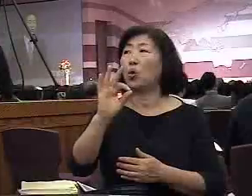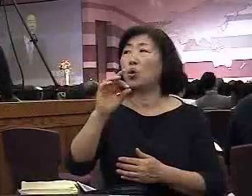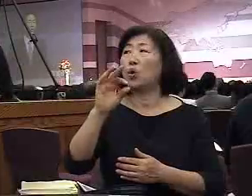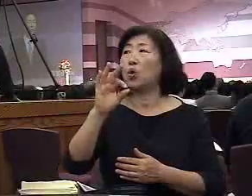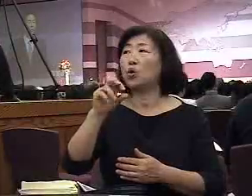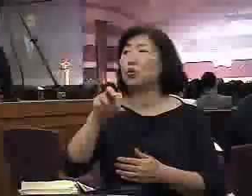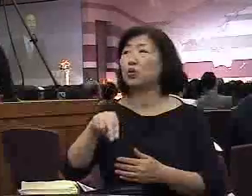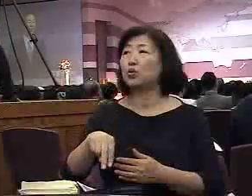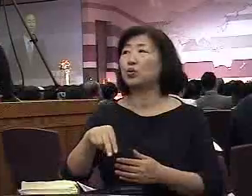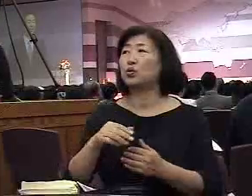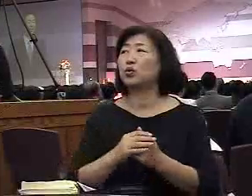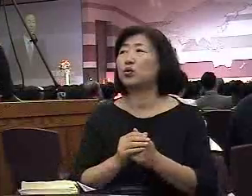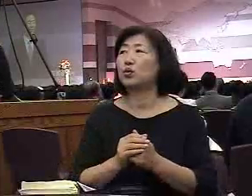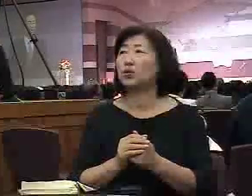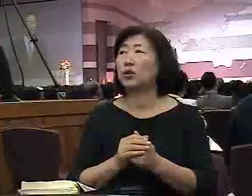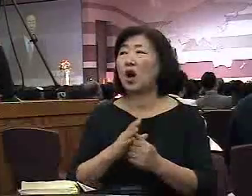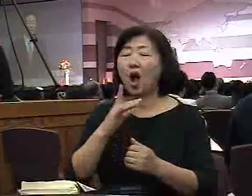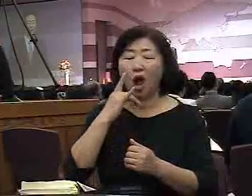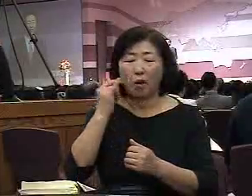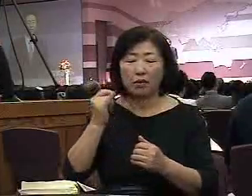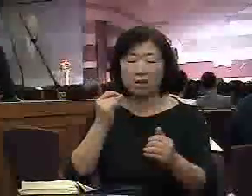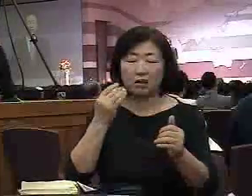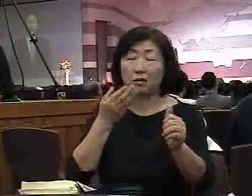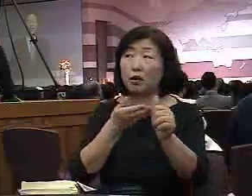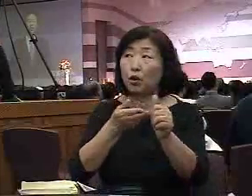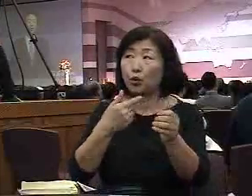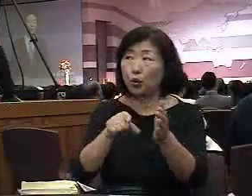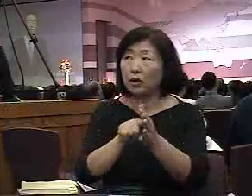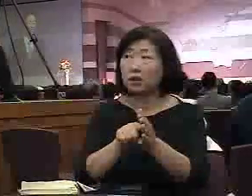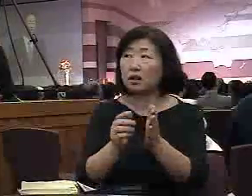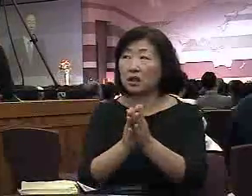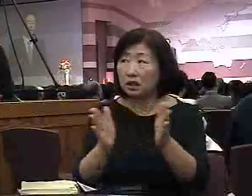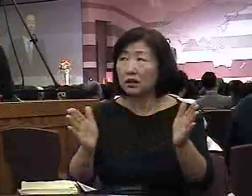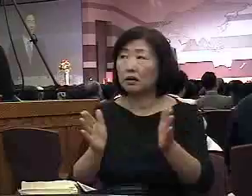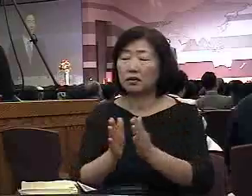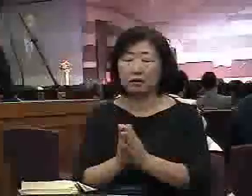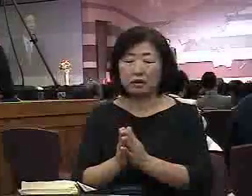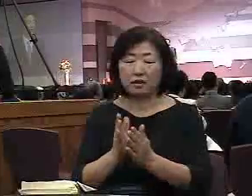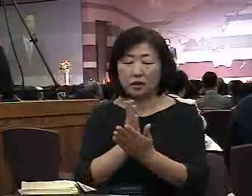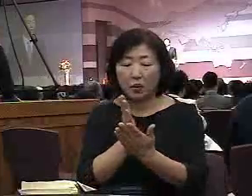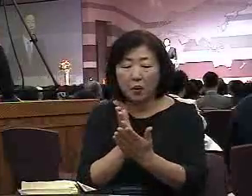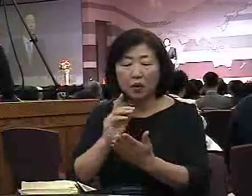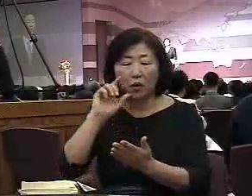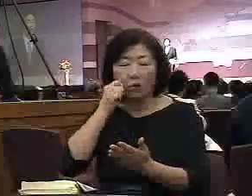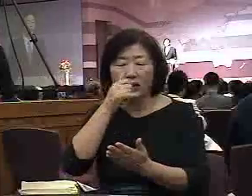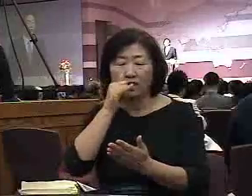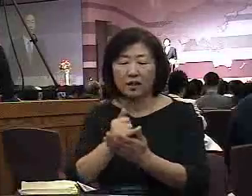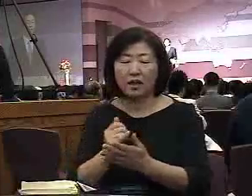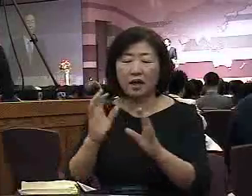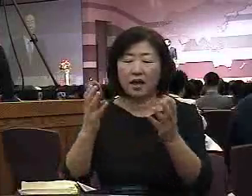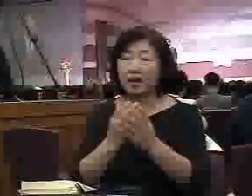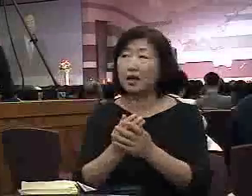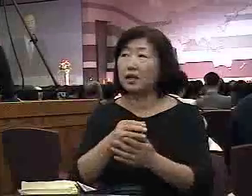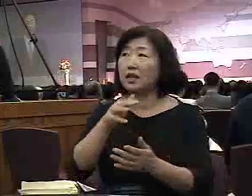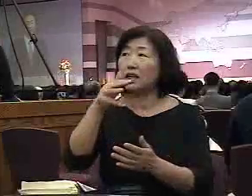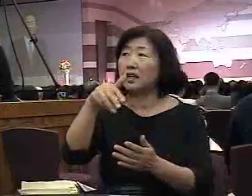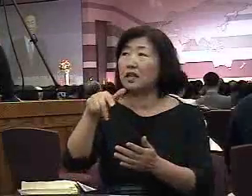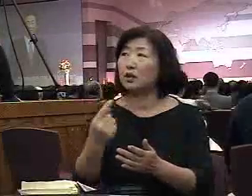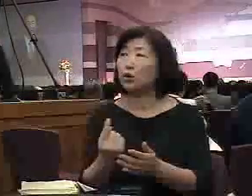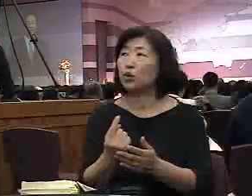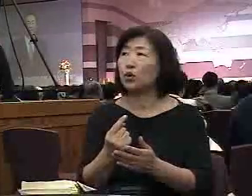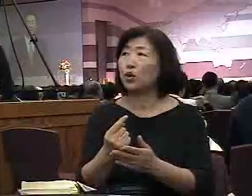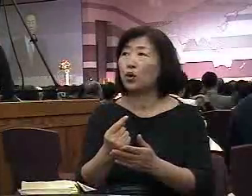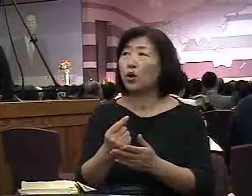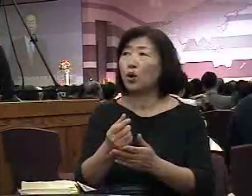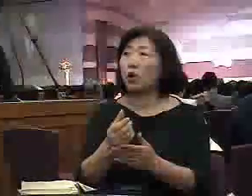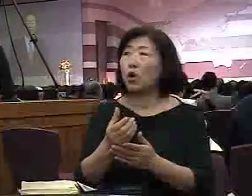그 초유를 먹이기 위해서 시도를 하는데요. 여러 가지 어려움이 있습니다. 특별히 아이들이 초유를 먹다 보면 설사를 자주